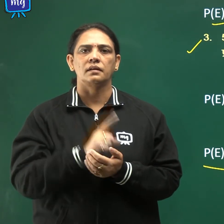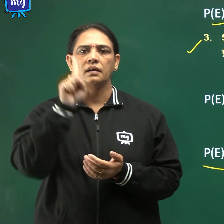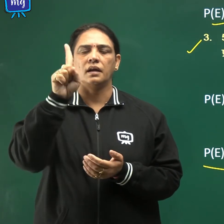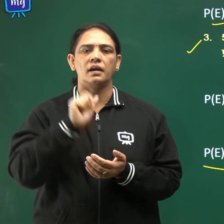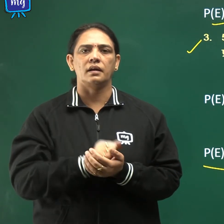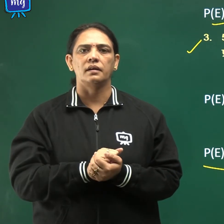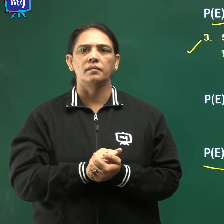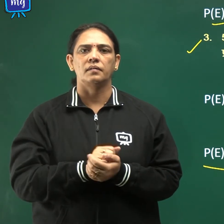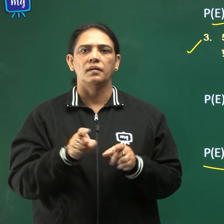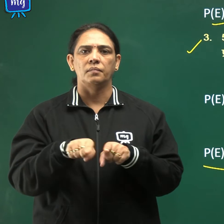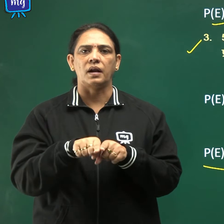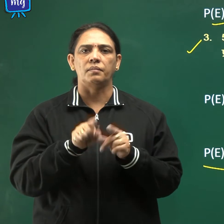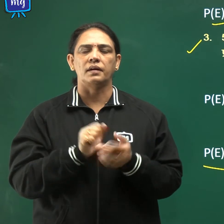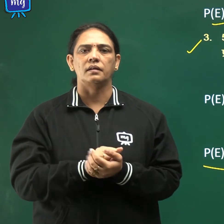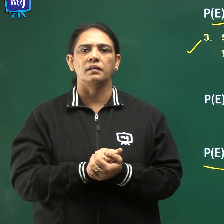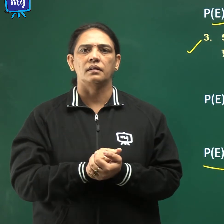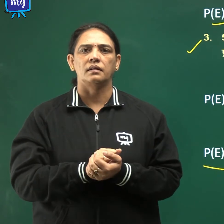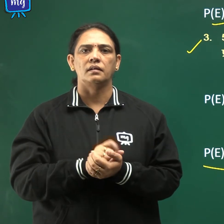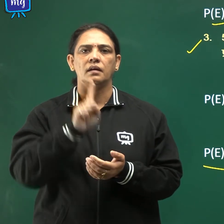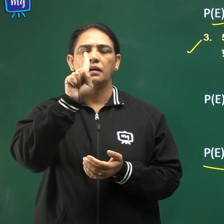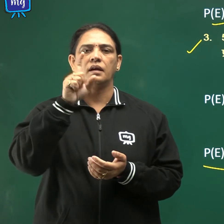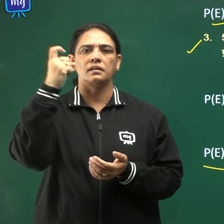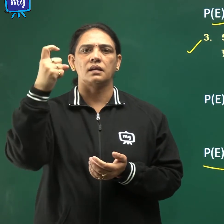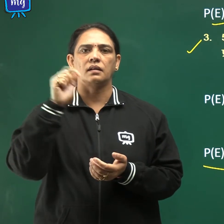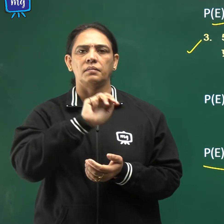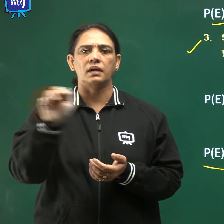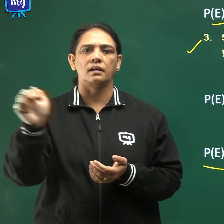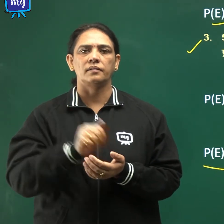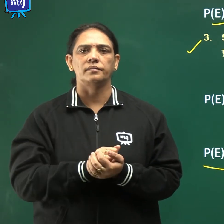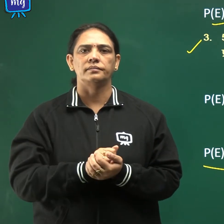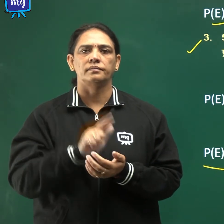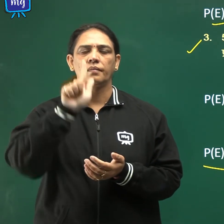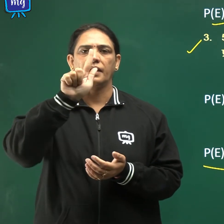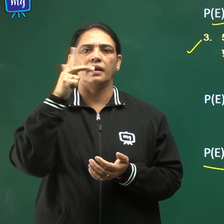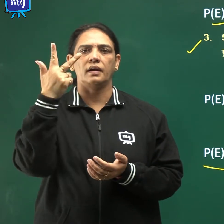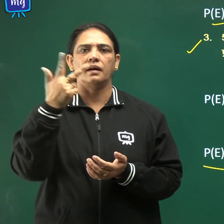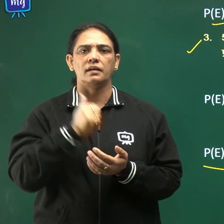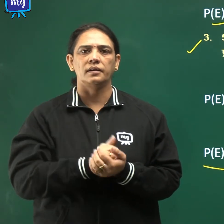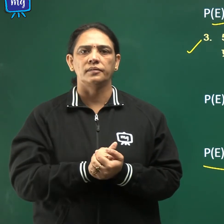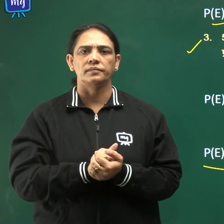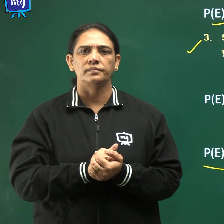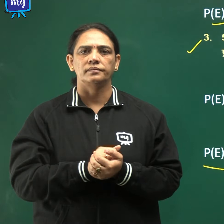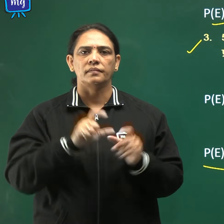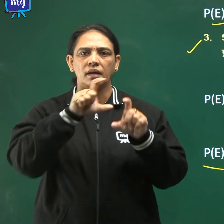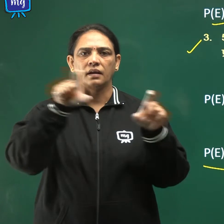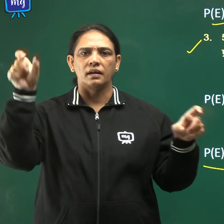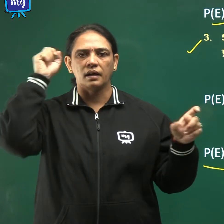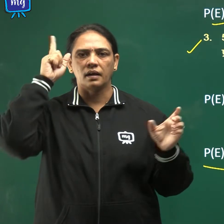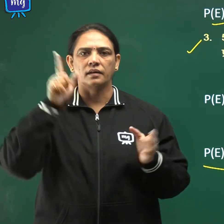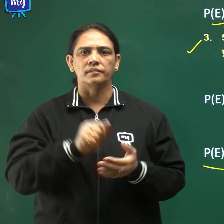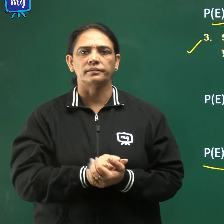कि एक ही बराबर 17 बटा कि 18th मैं समझ